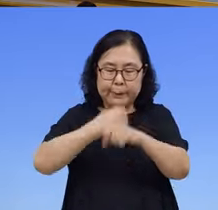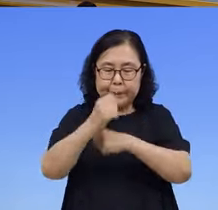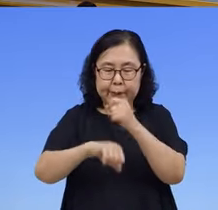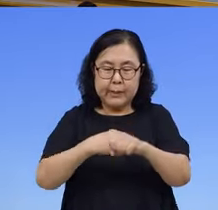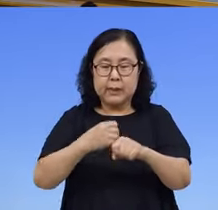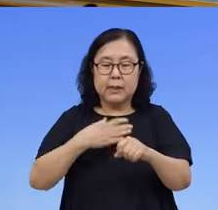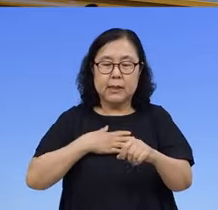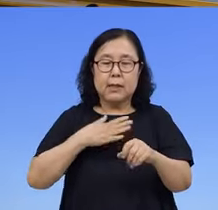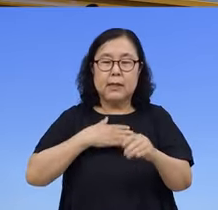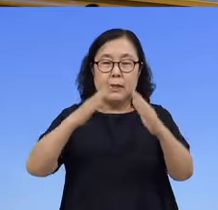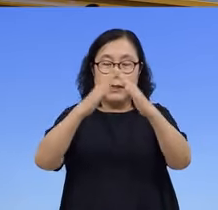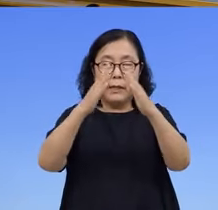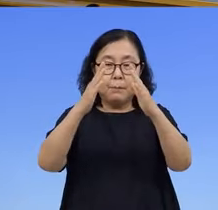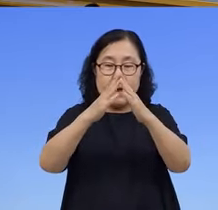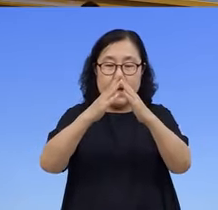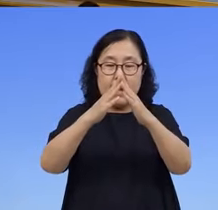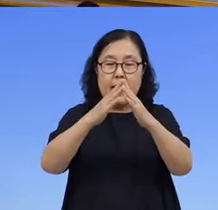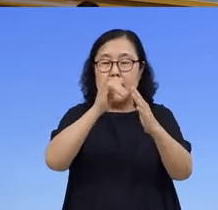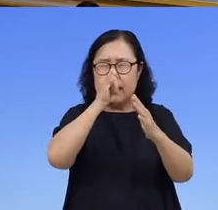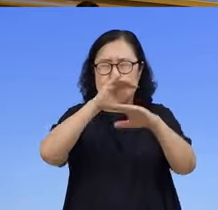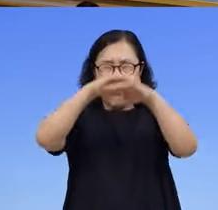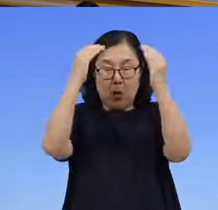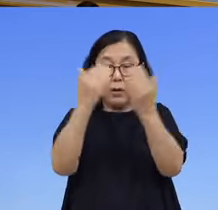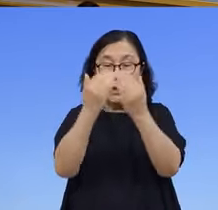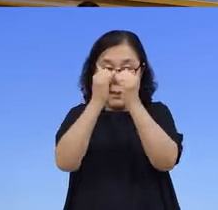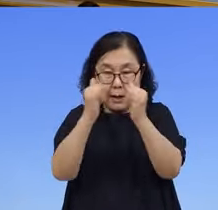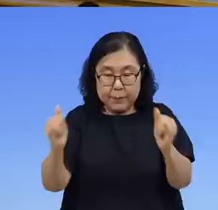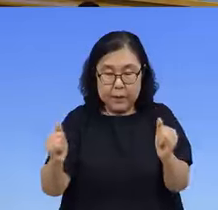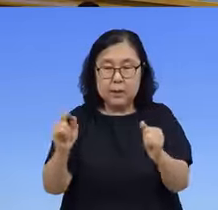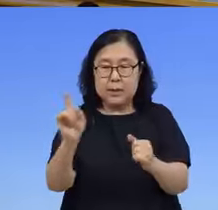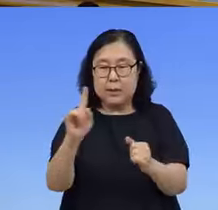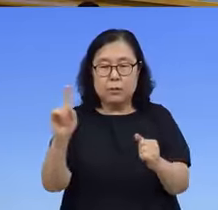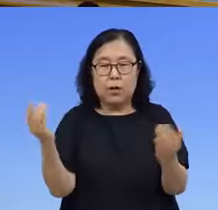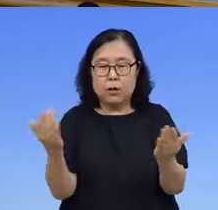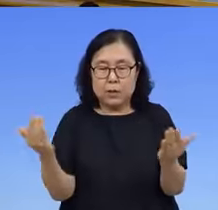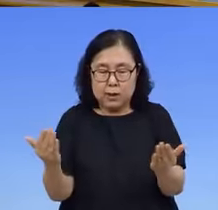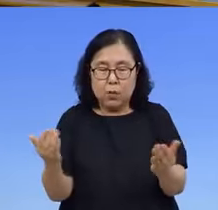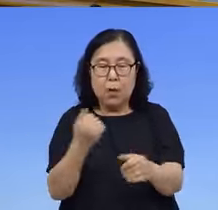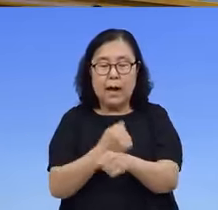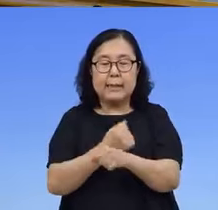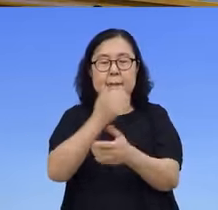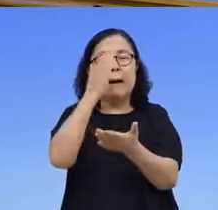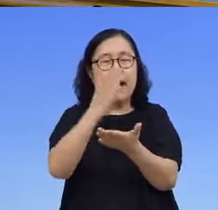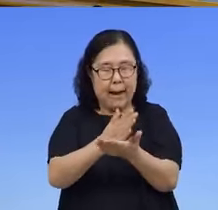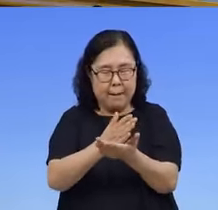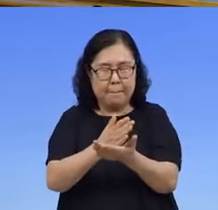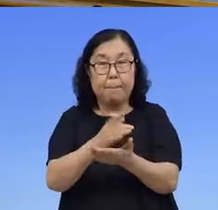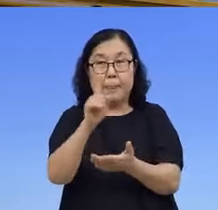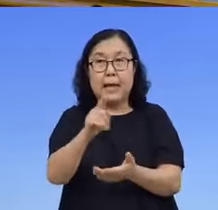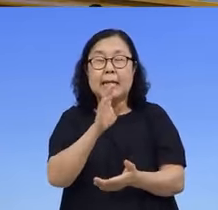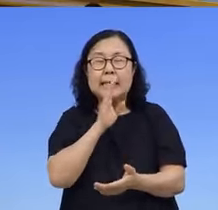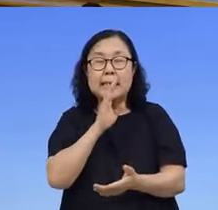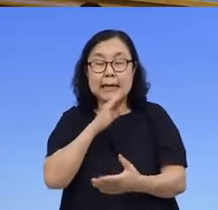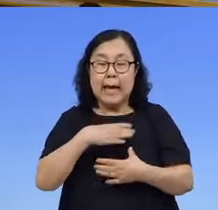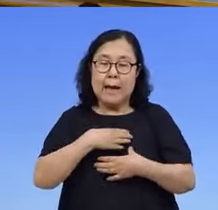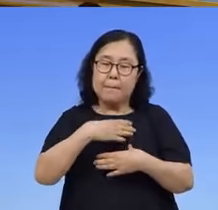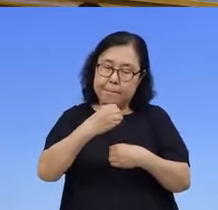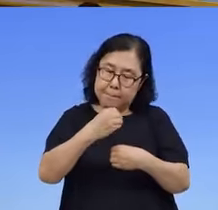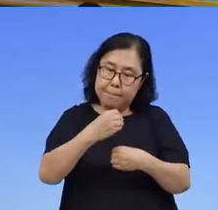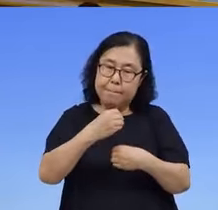내 가축이나 내 문 안에 머무는 객이라도 아무 일도 하지 말라. 뭘 강조하는 것처럼 느껴지세요?